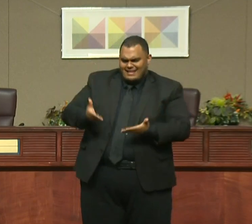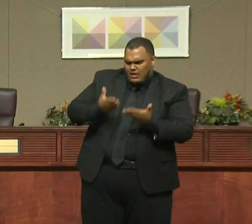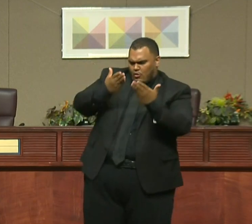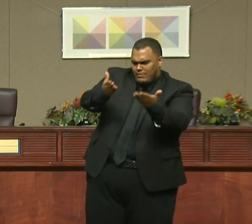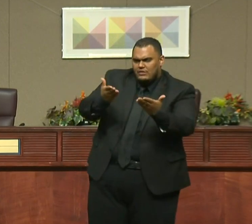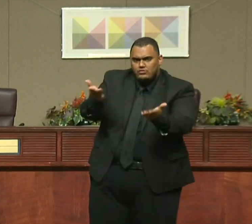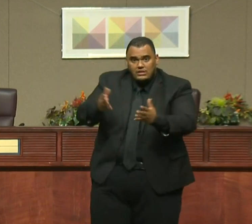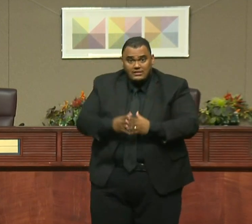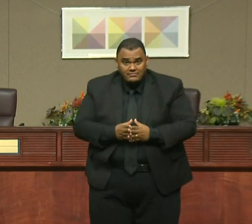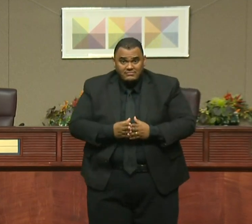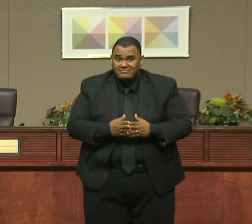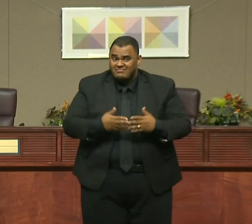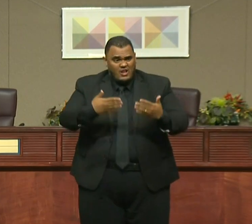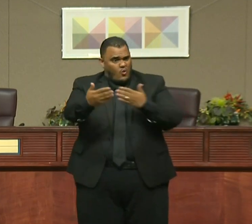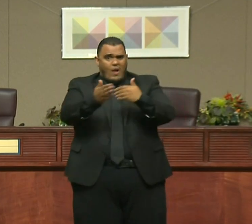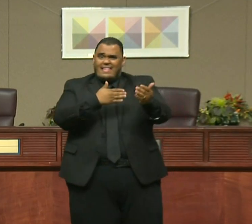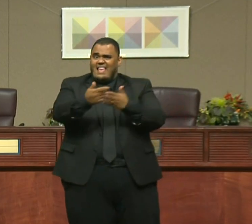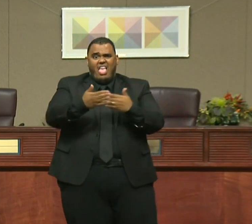Cualquier mascarilla es buena.